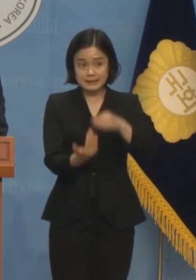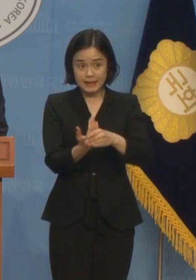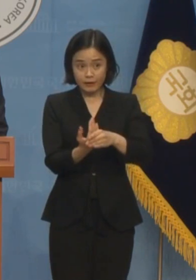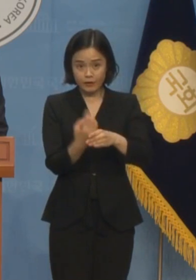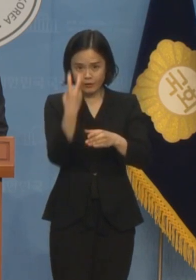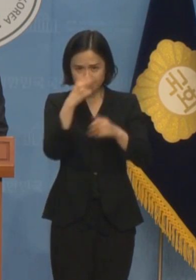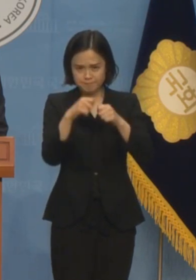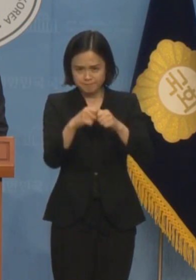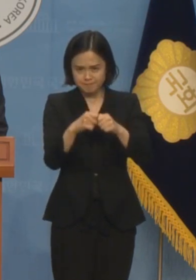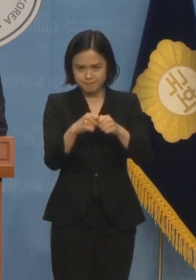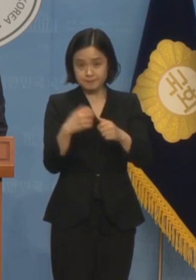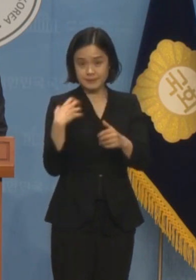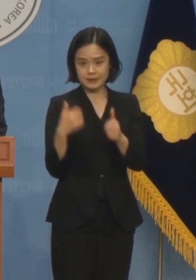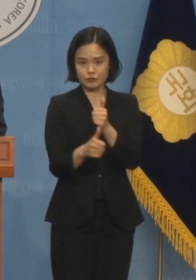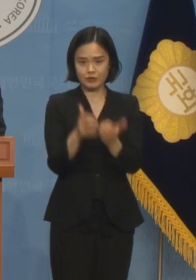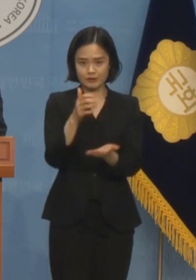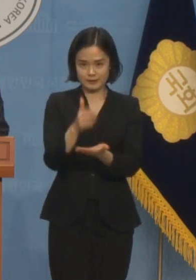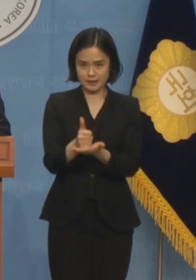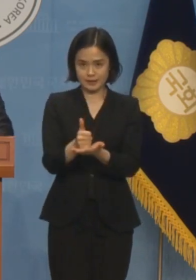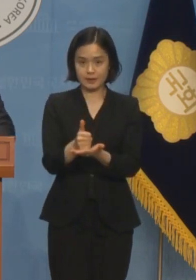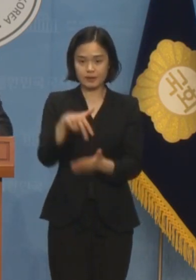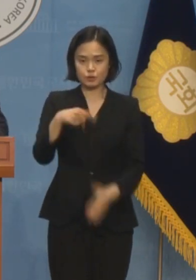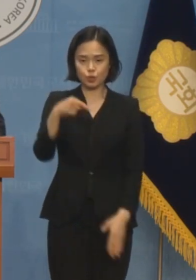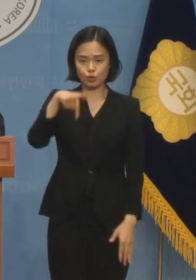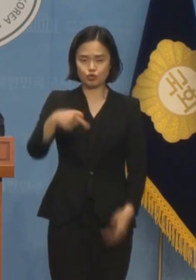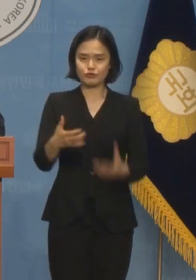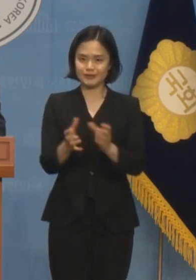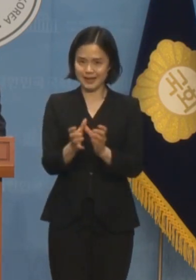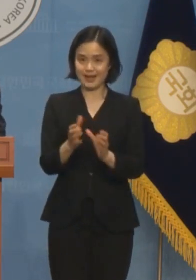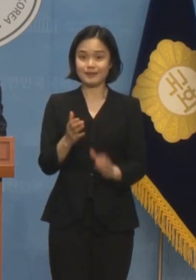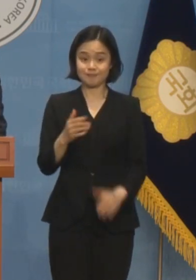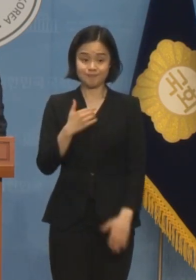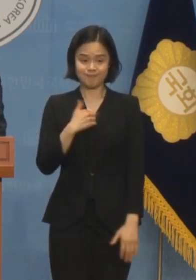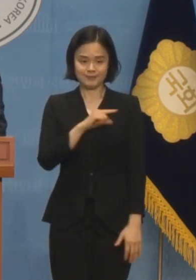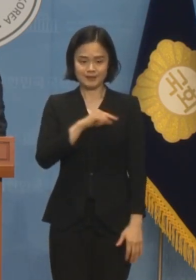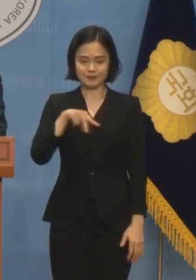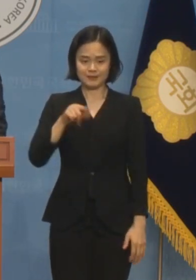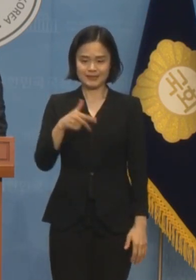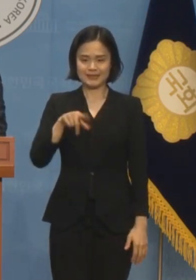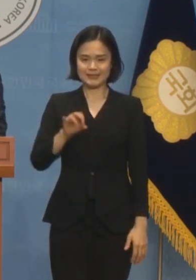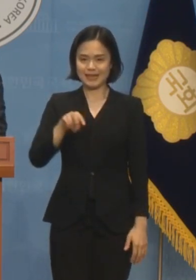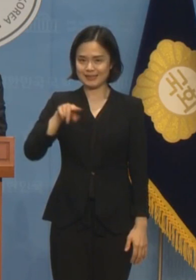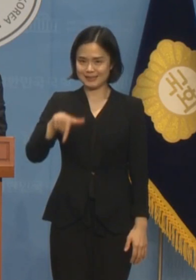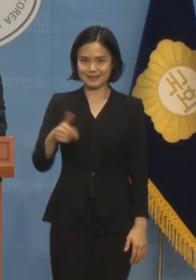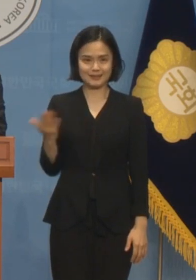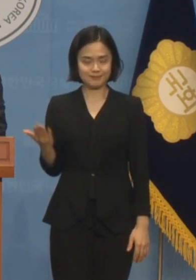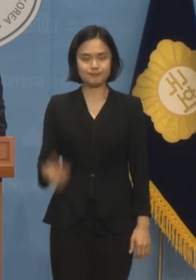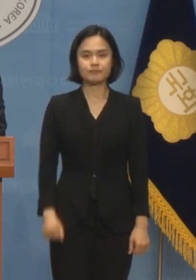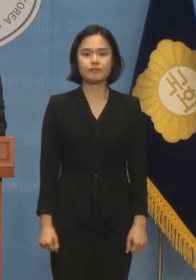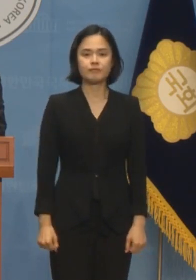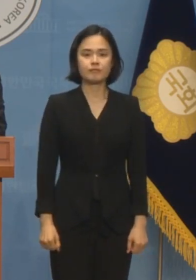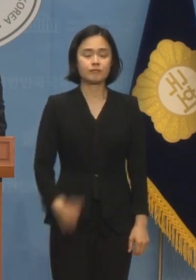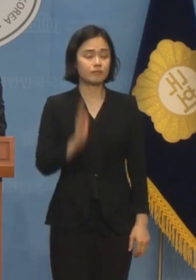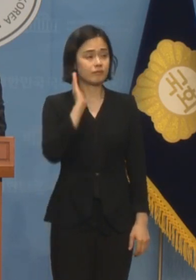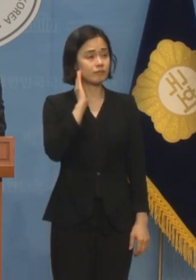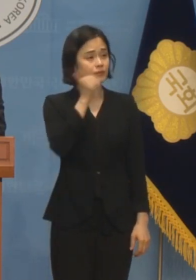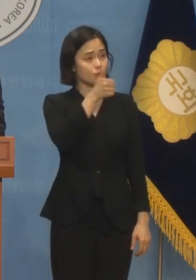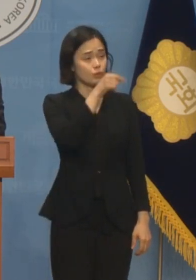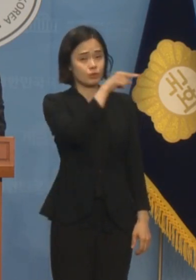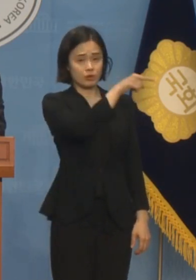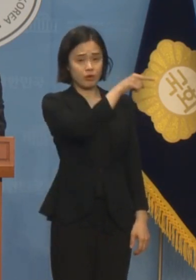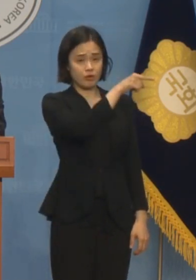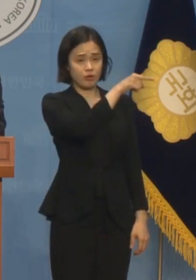조국혁신당 신장식 의원입니다. 만사 여통, 대통령실 만사는 여사로